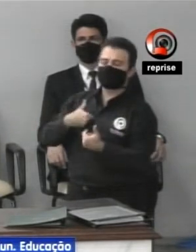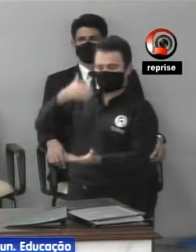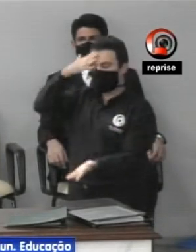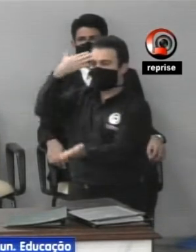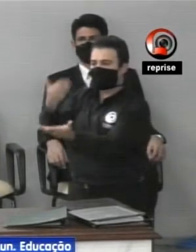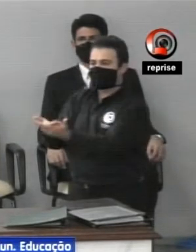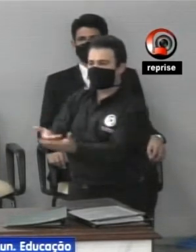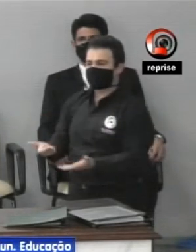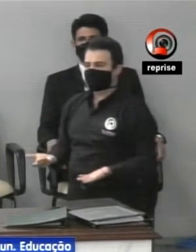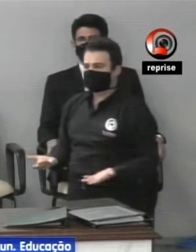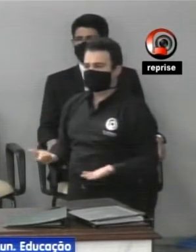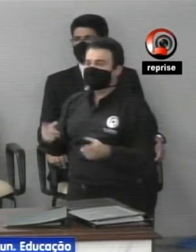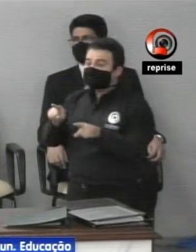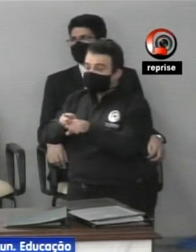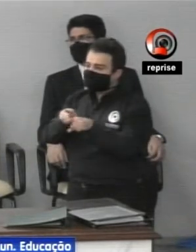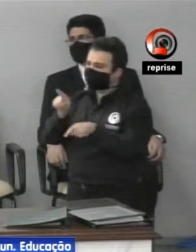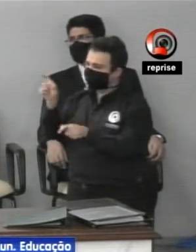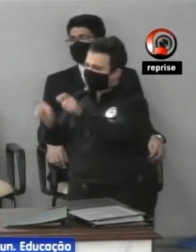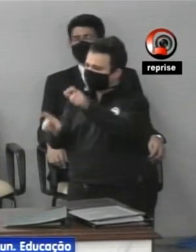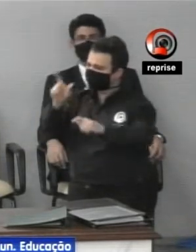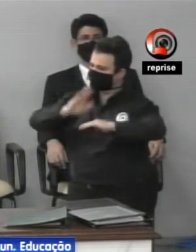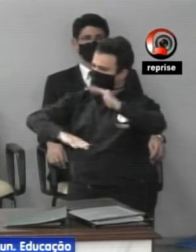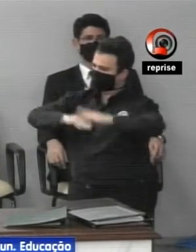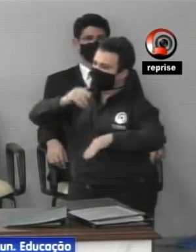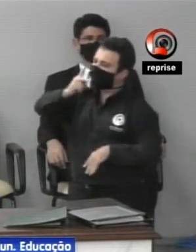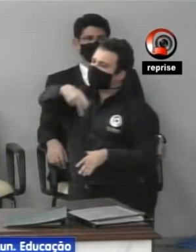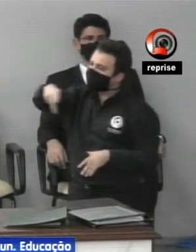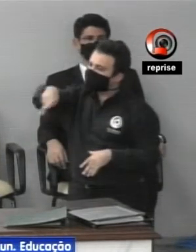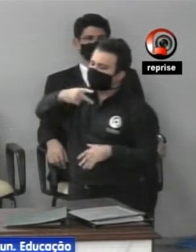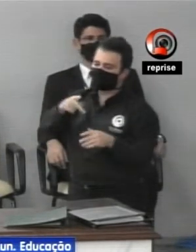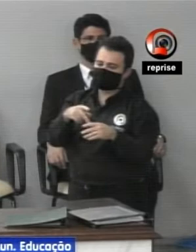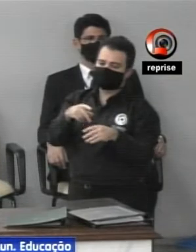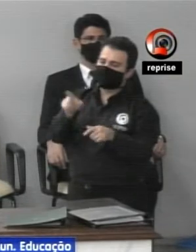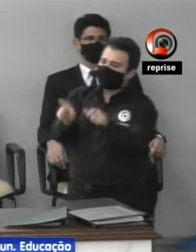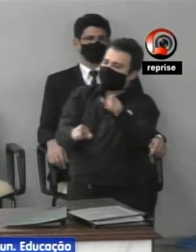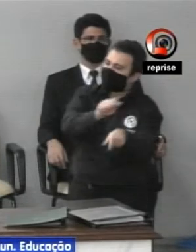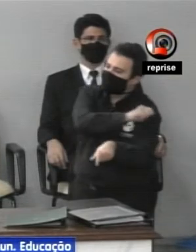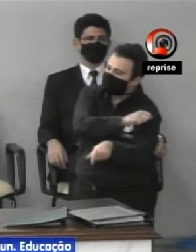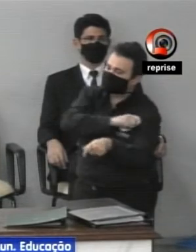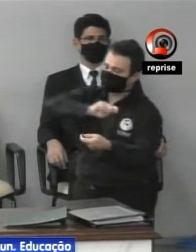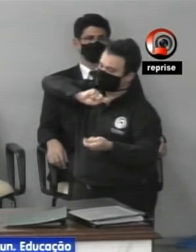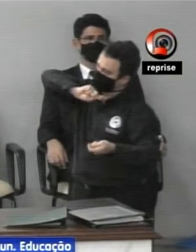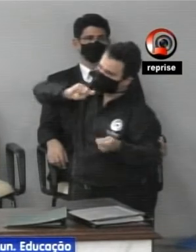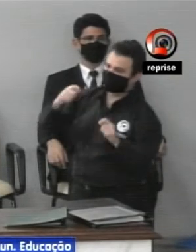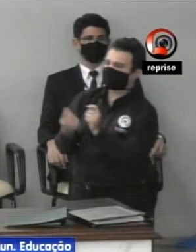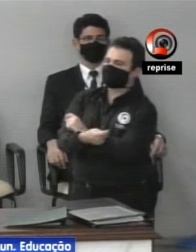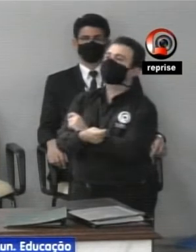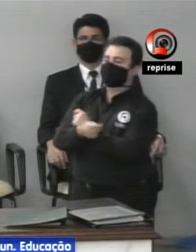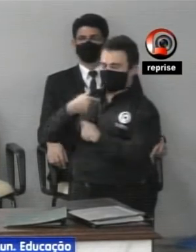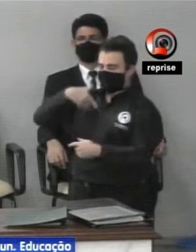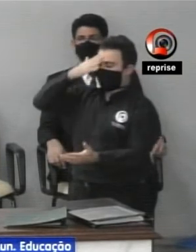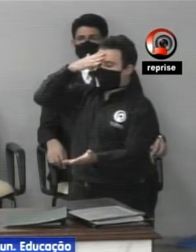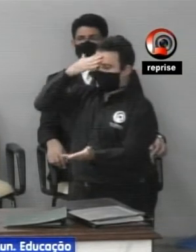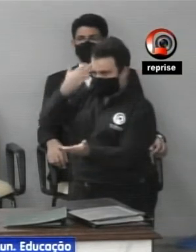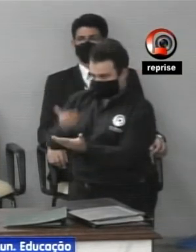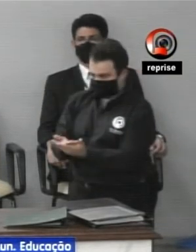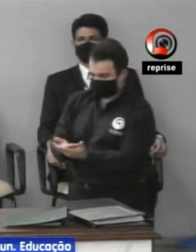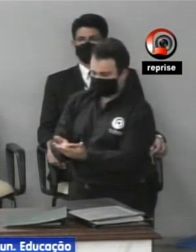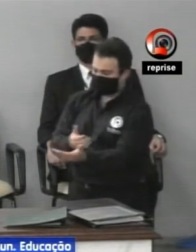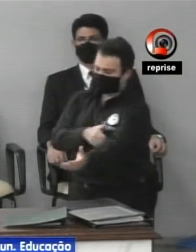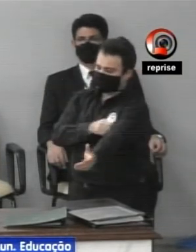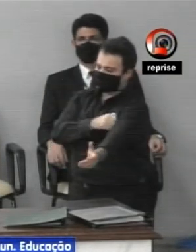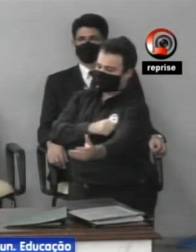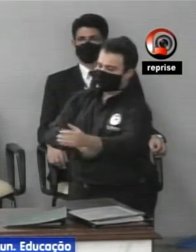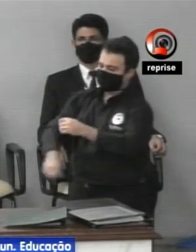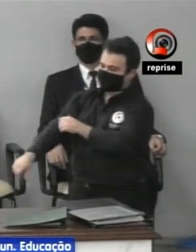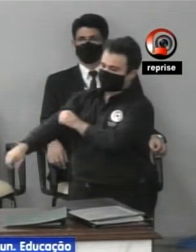de adaptação dos nossos alunos para a gente reverter esse cenário. Então, eu gostaria aqui de